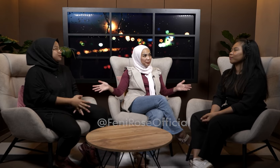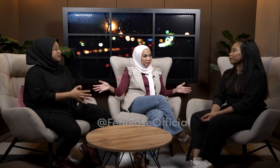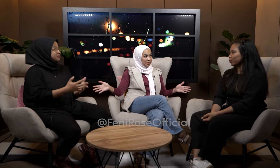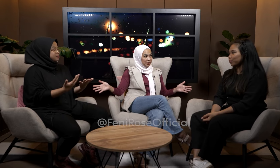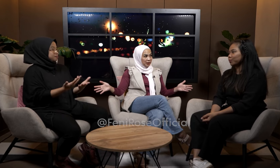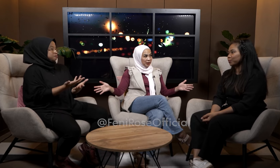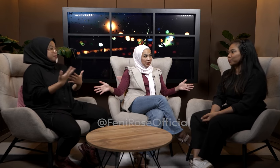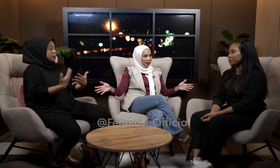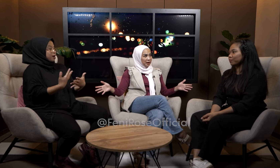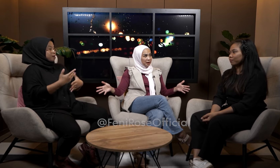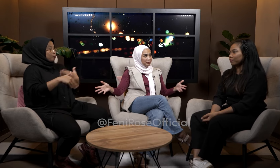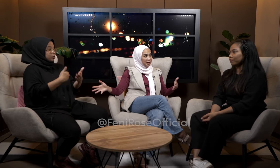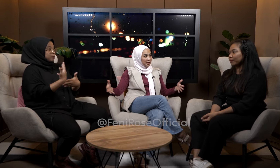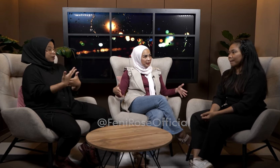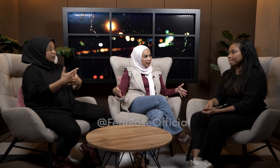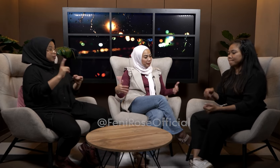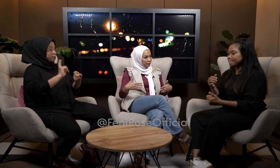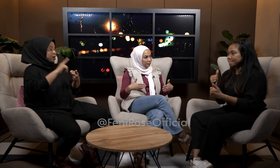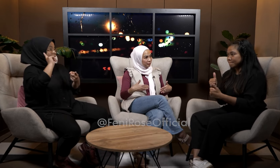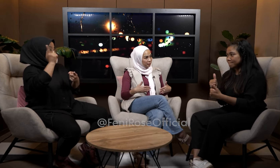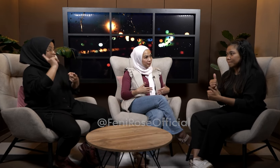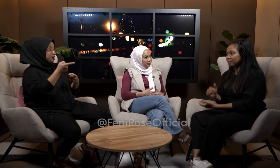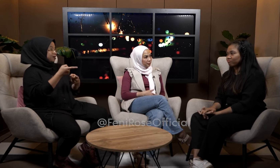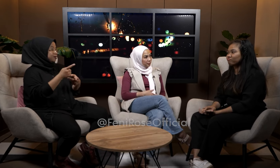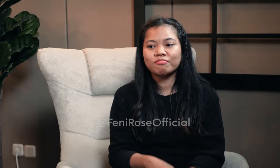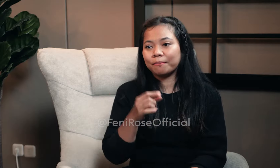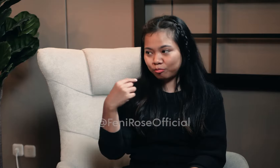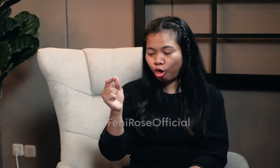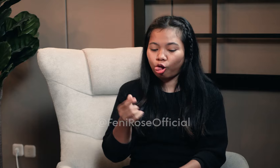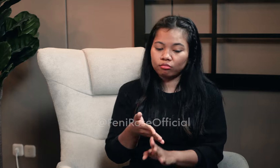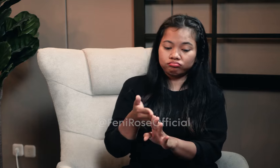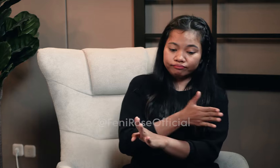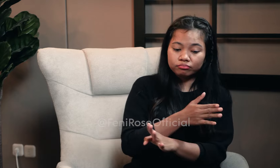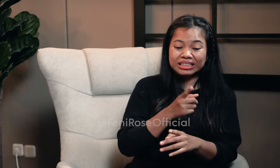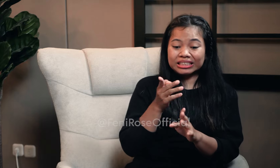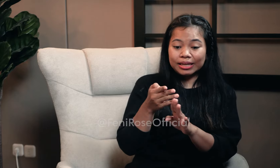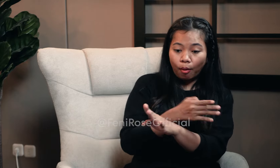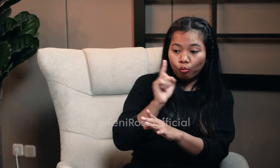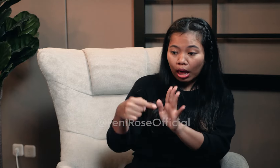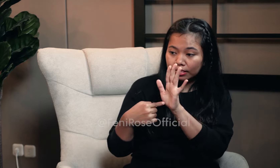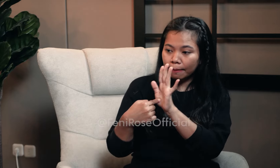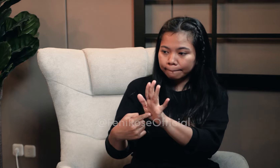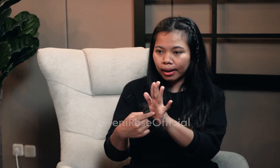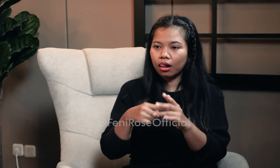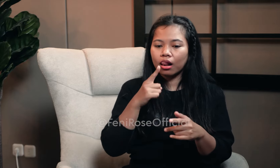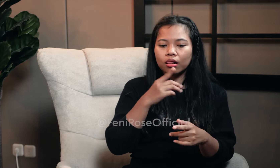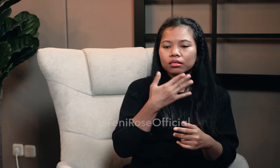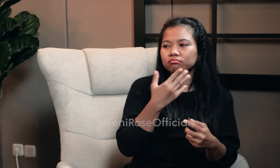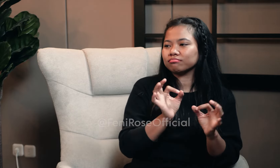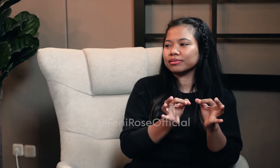sama seperti ini ada teman dengarnya yang betul ada sebelumnya sebelum tampil